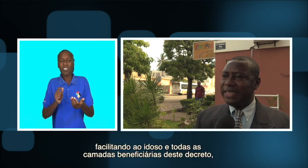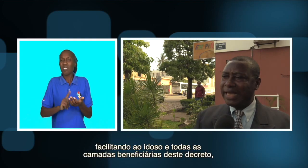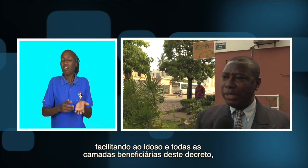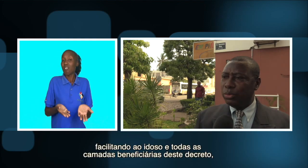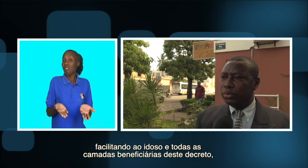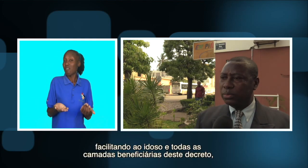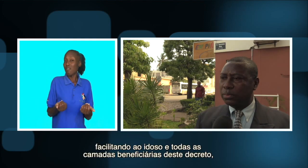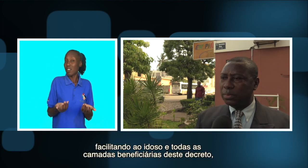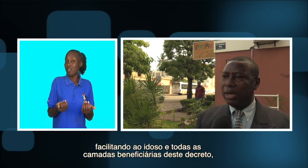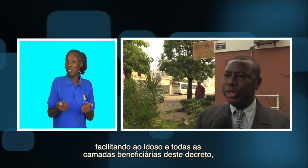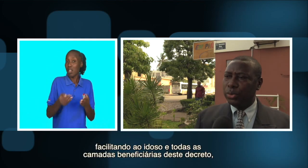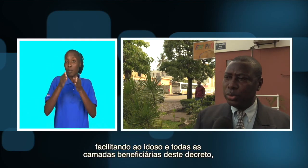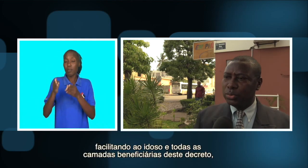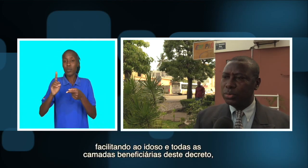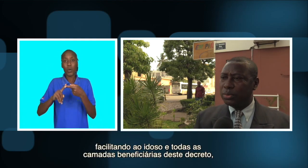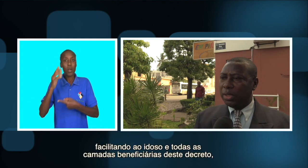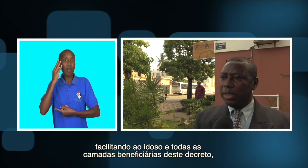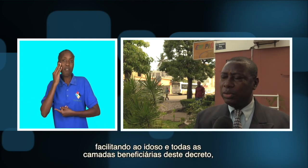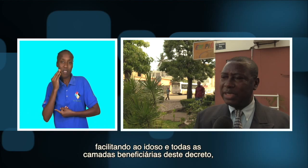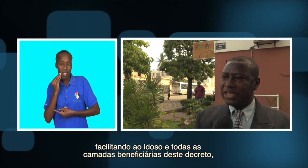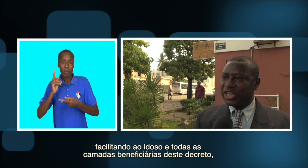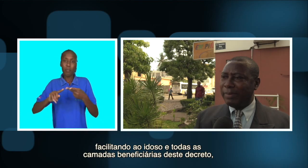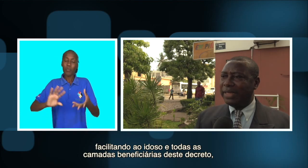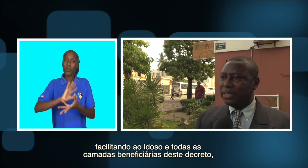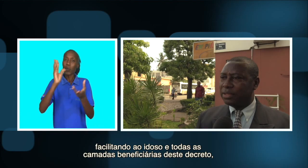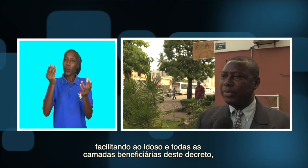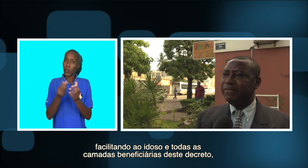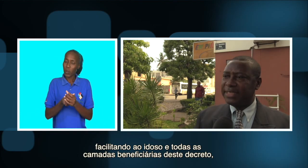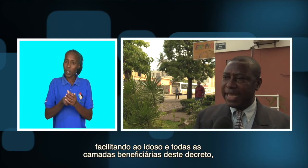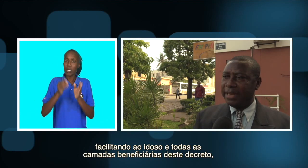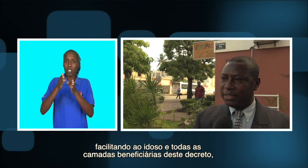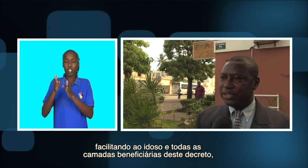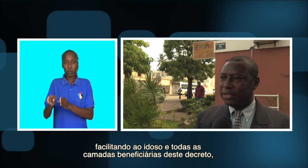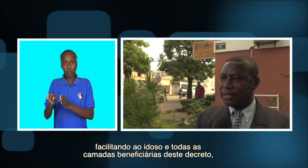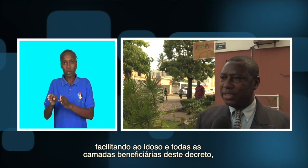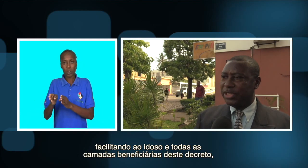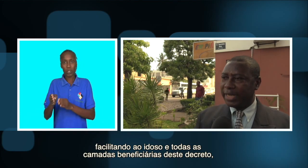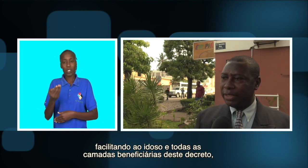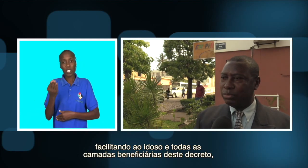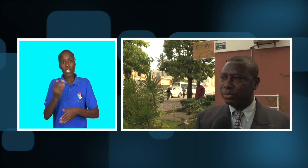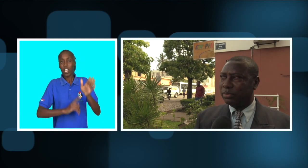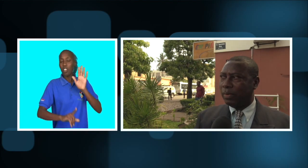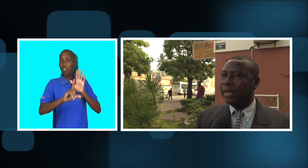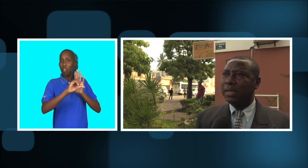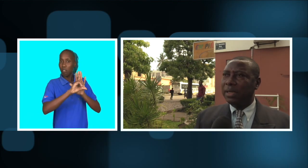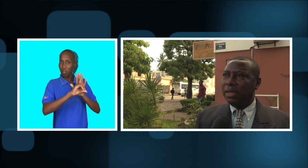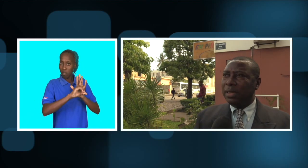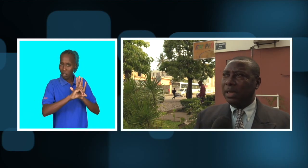facilitando ao idoso e todas as camadas beneficiárias deste decreto,